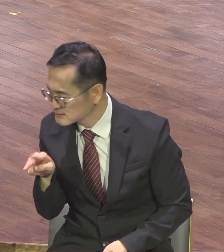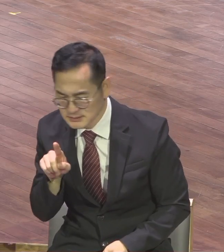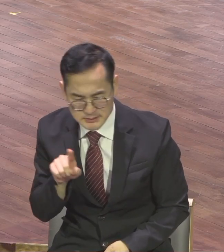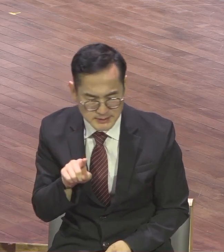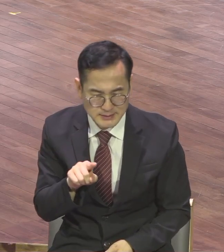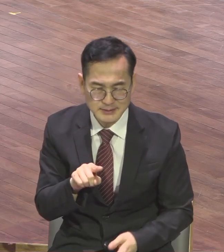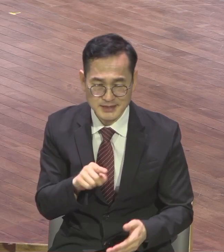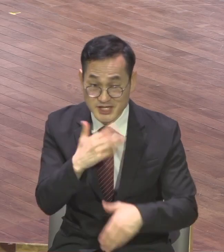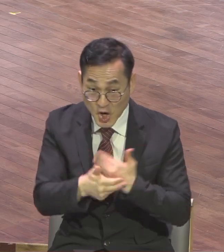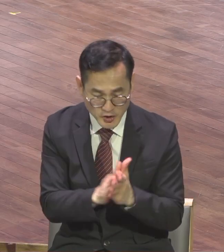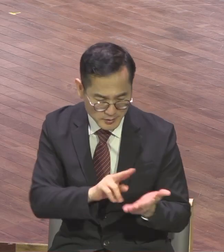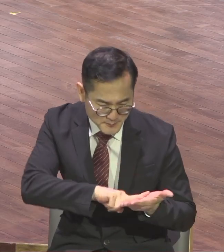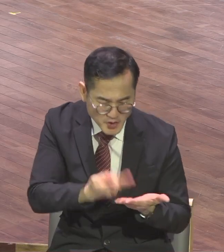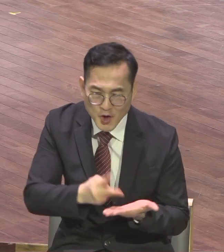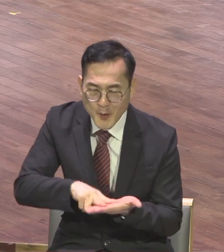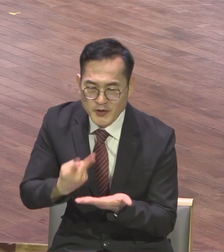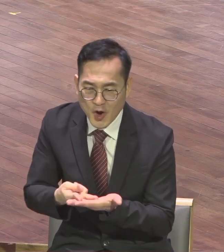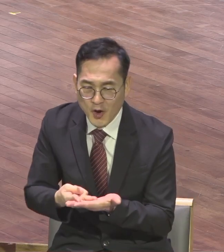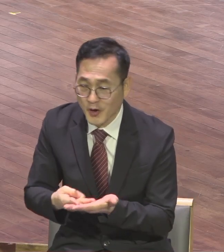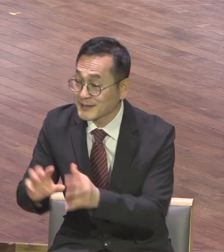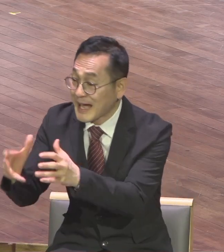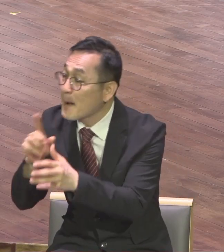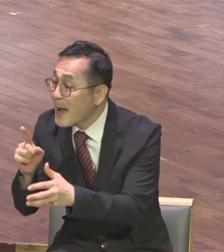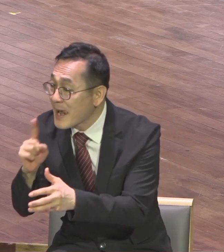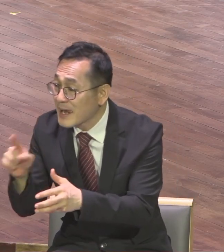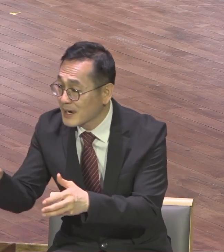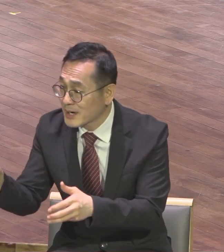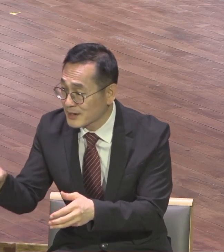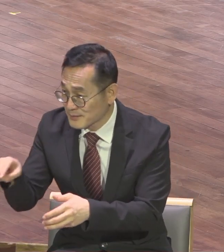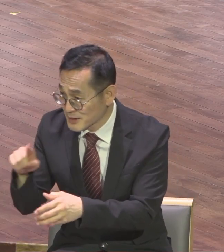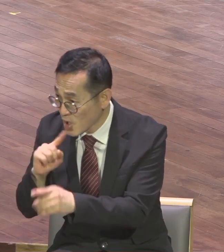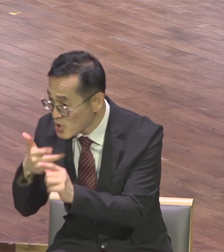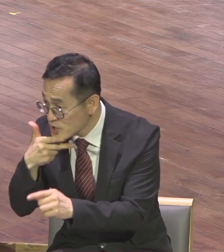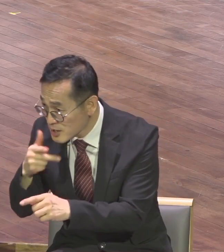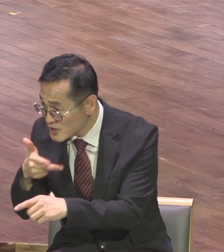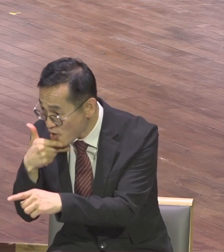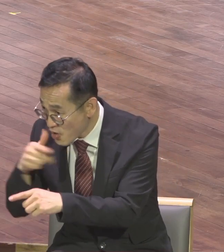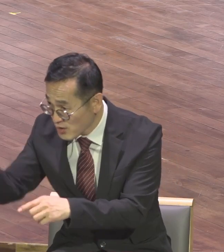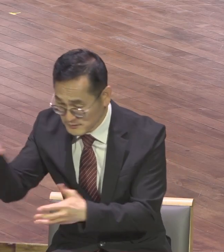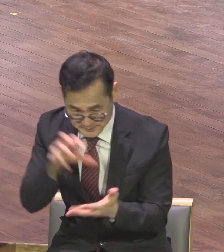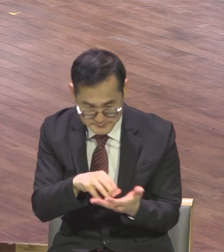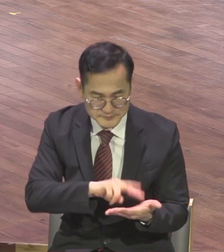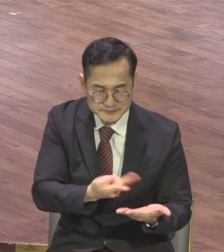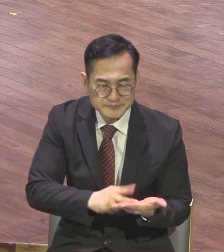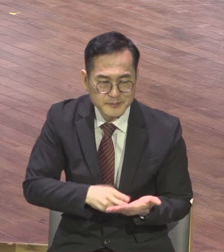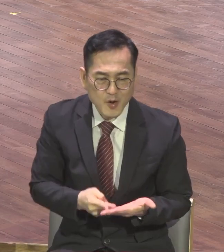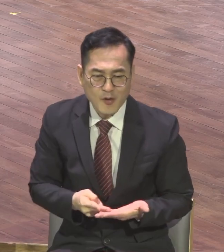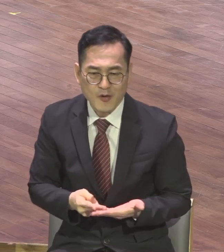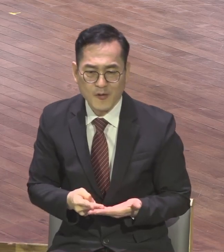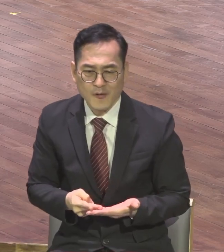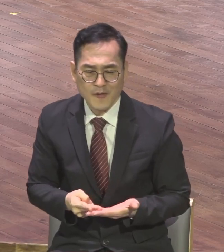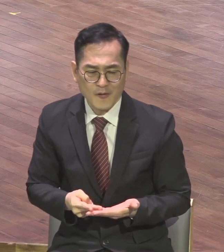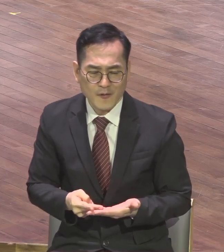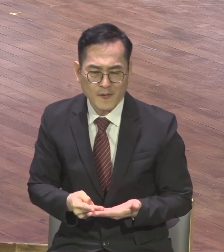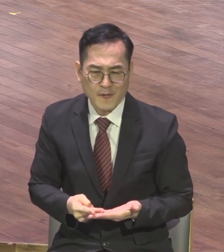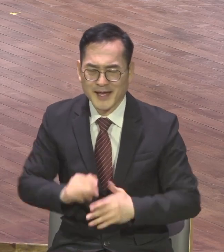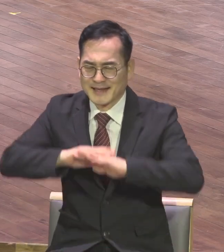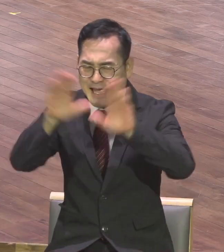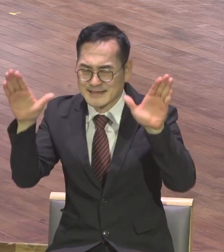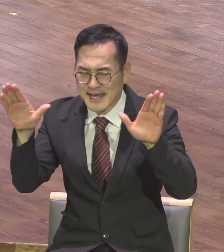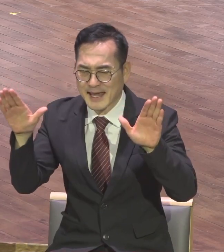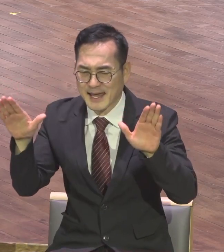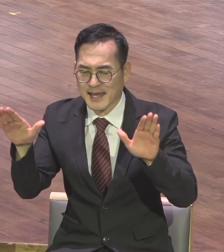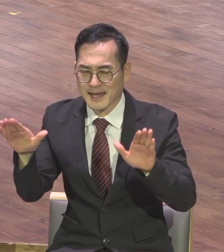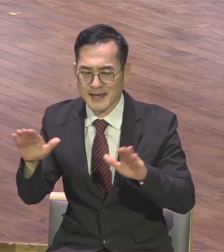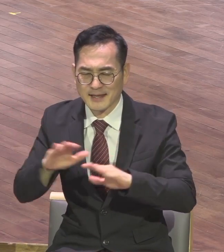이 성경을 번역했습니다. 성경 번역 그 현장을 제가 가봤어요. 그 낮에는 사냥꾼이라가지고 돈